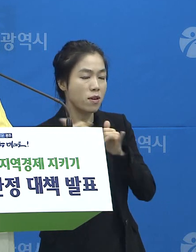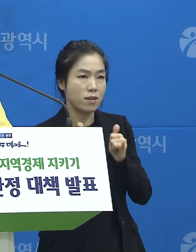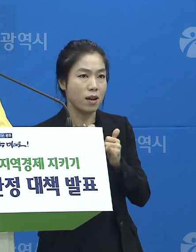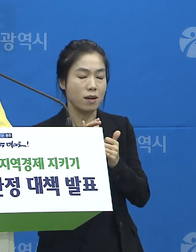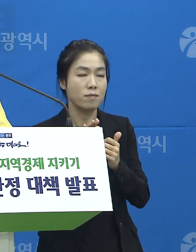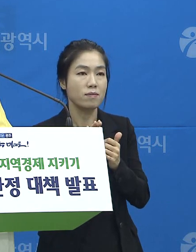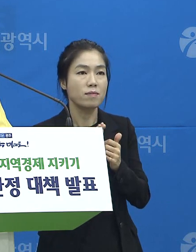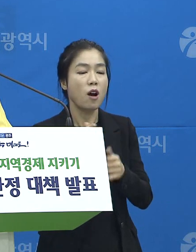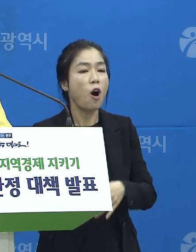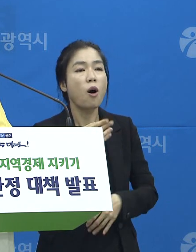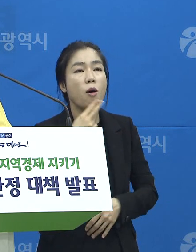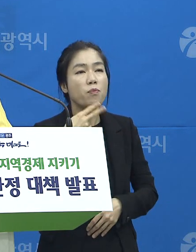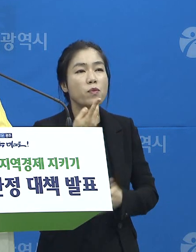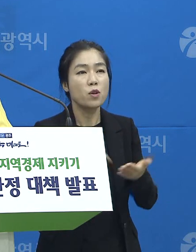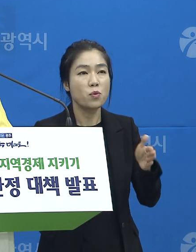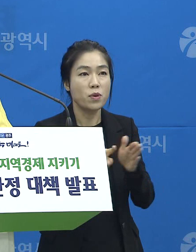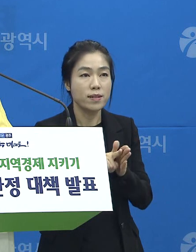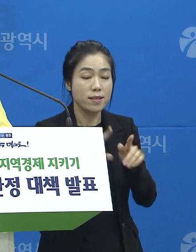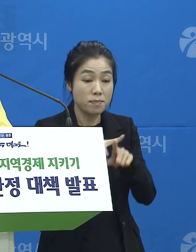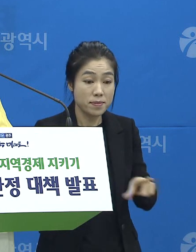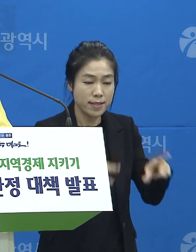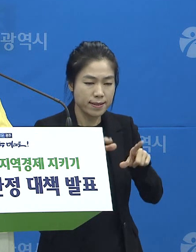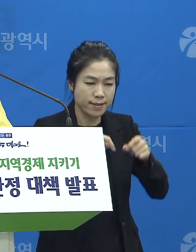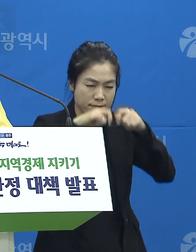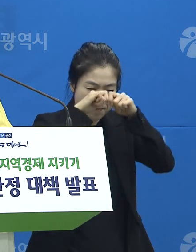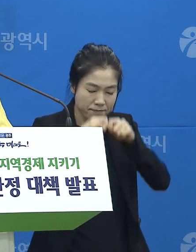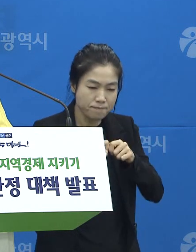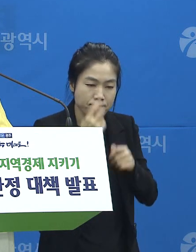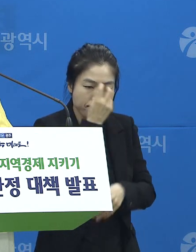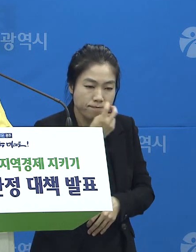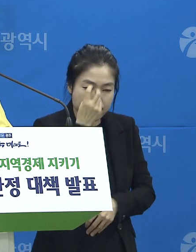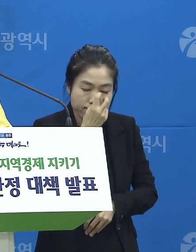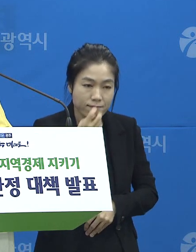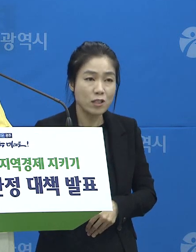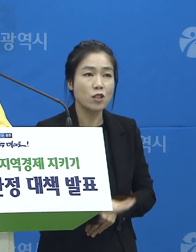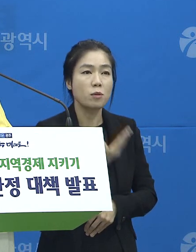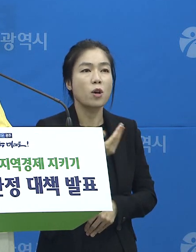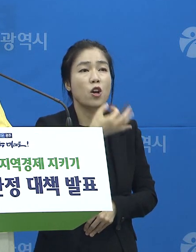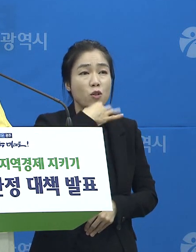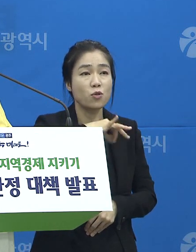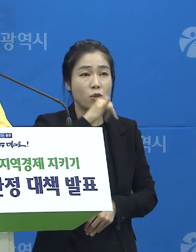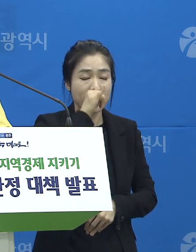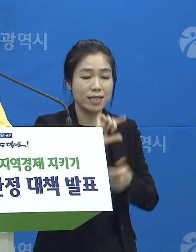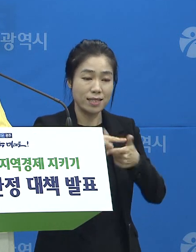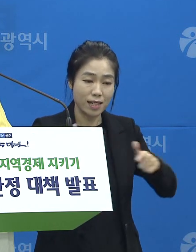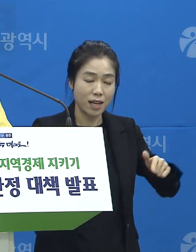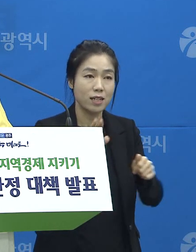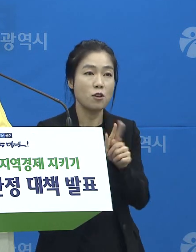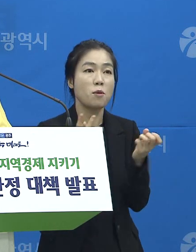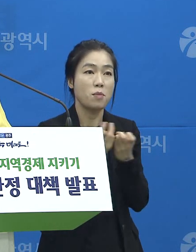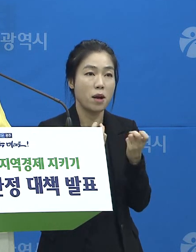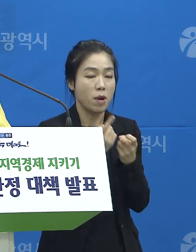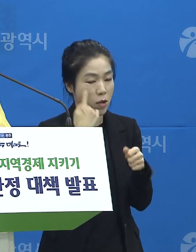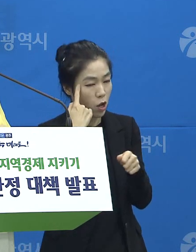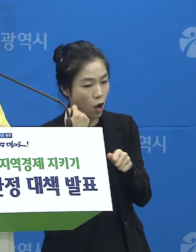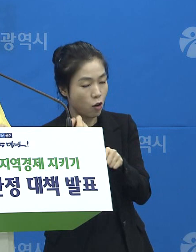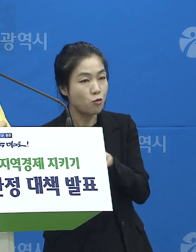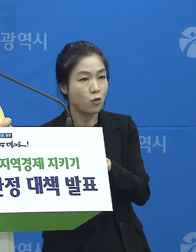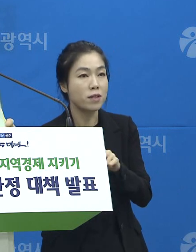없도록 민생 현장을 긴밀하게 살펴 시민들에게 도움이 되는 다양한 지원 대책을